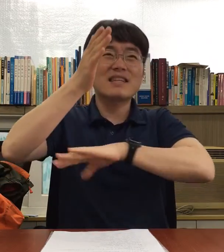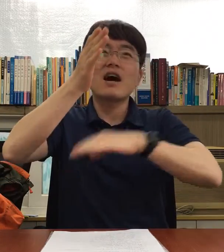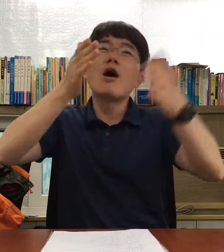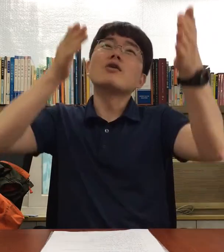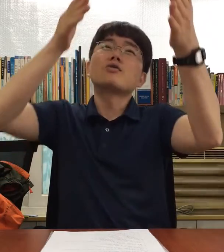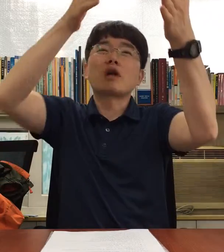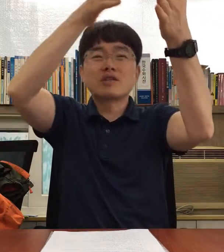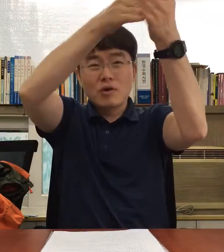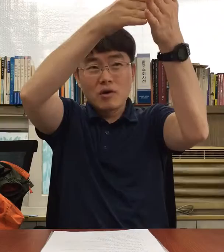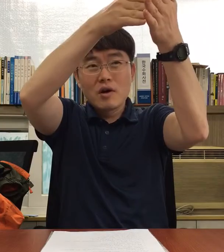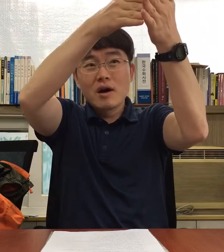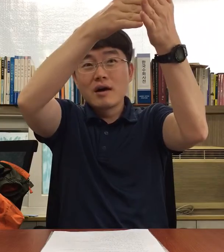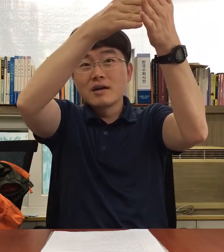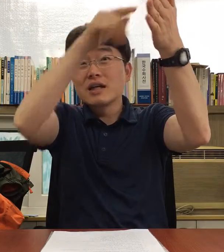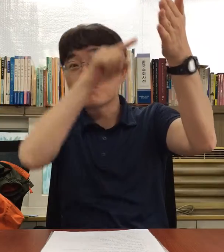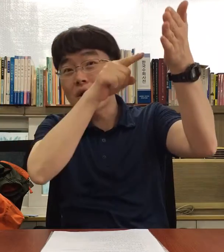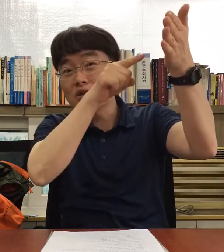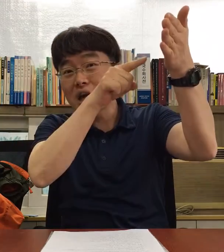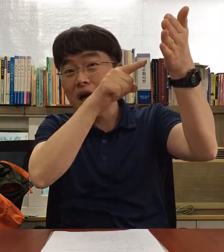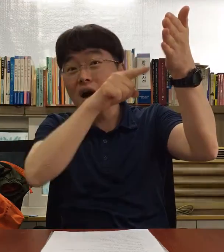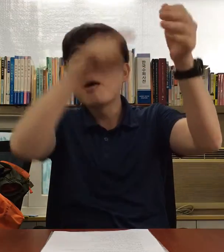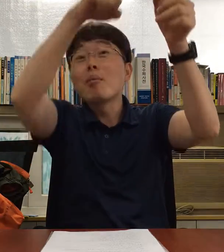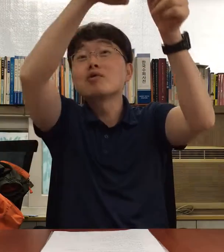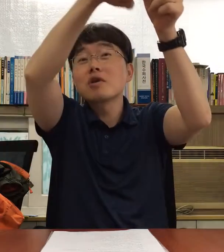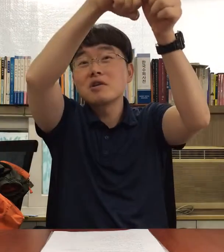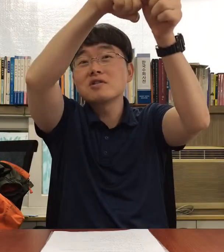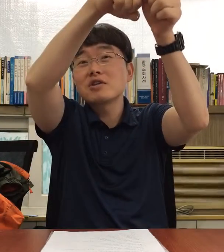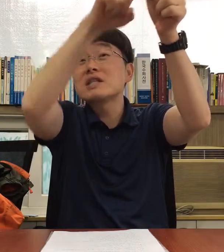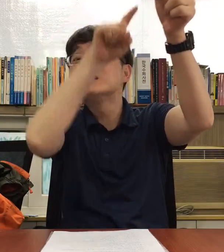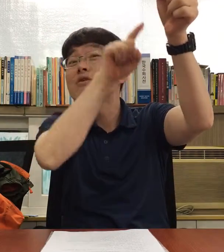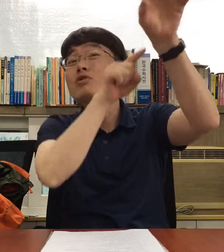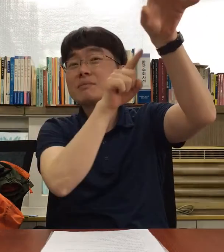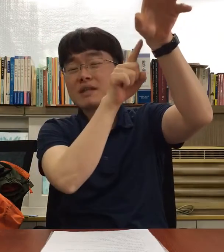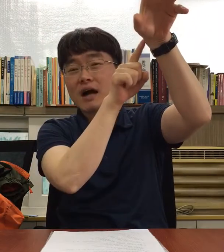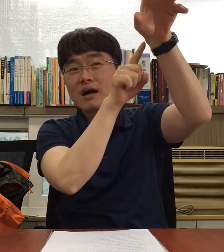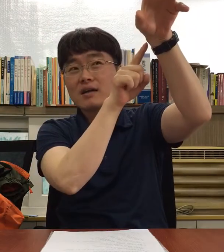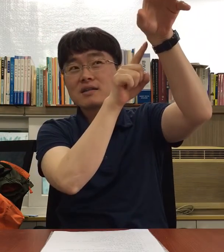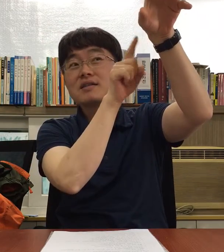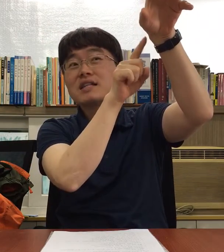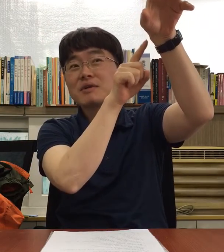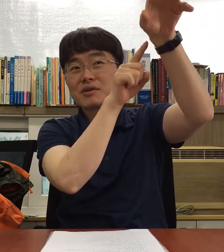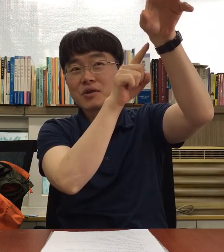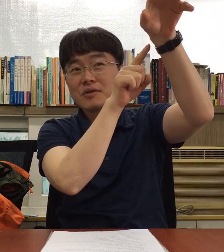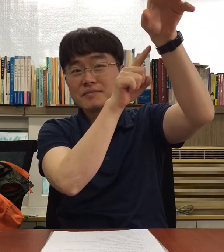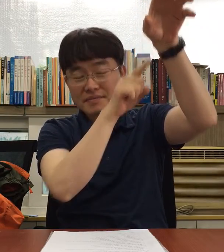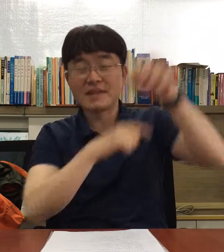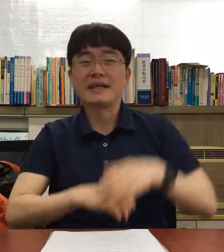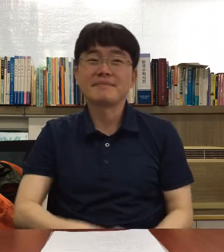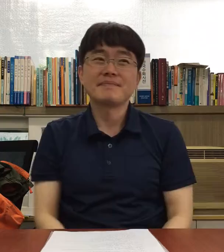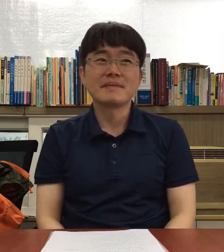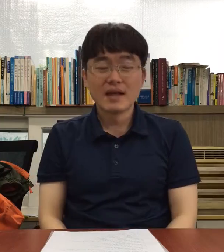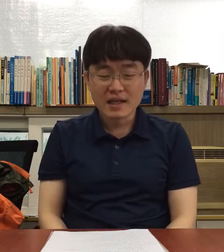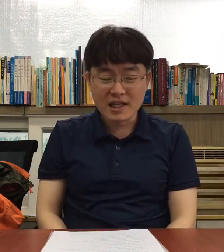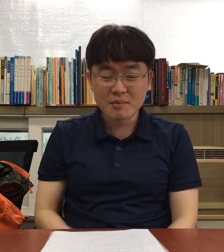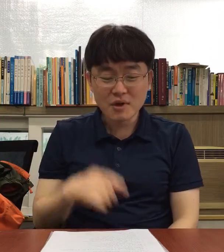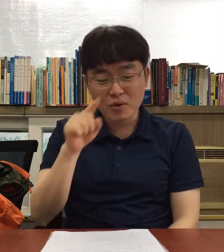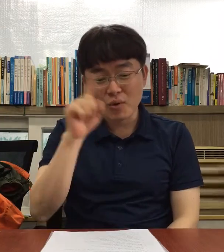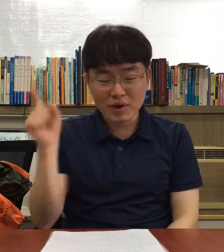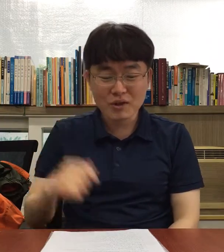하다가 도다르죠. 이 도다른 곳이 아까 목적을 설정하던 그 곳입니다. 그 그림인 거죠. 네. 이러면 이렇게 또